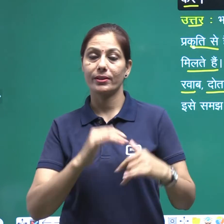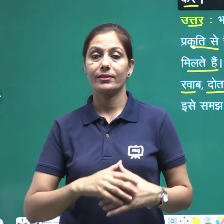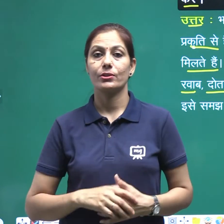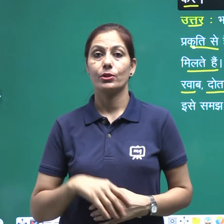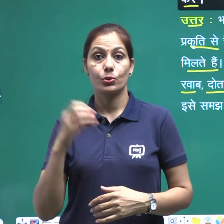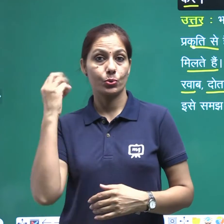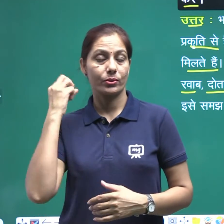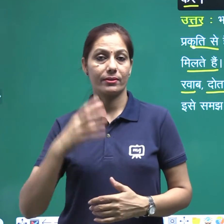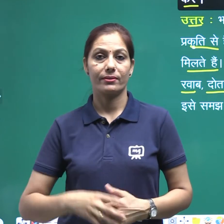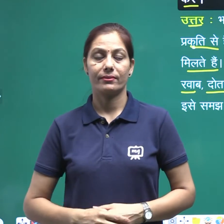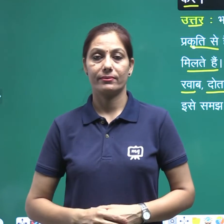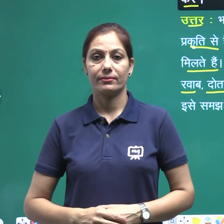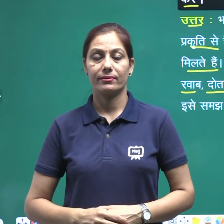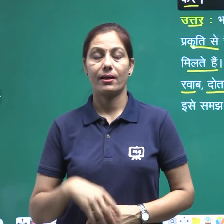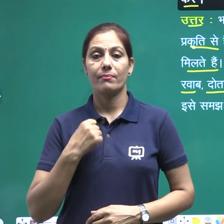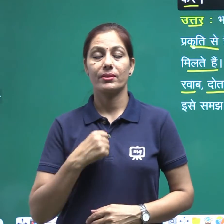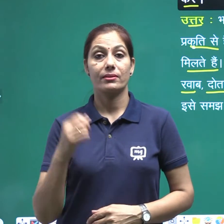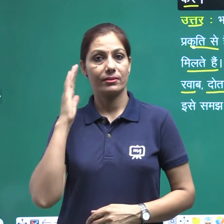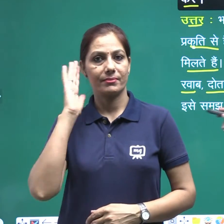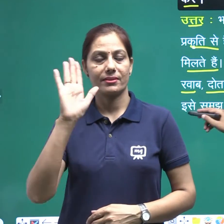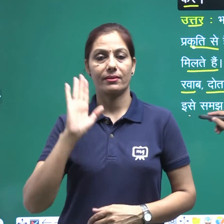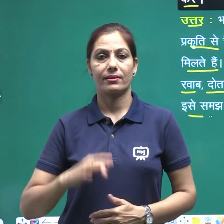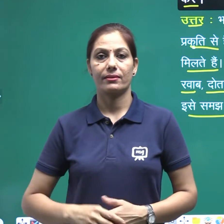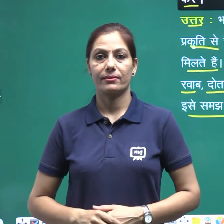बांसुरी सुनकर हम इसे समझ सकते हैं।